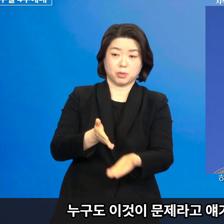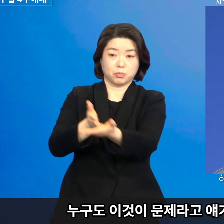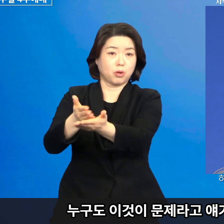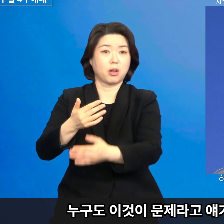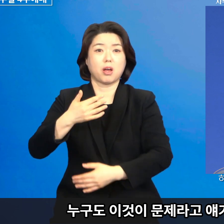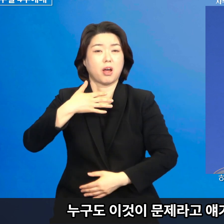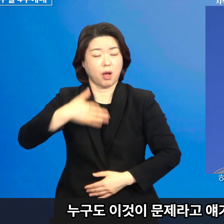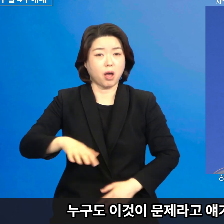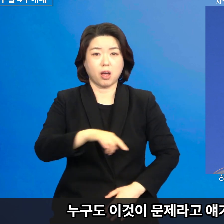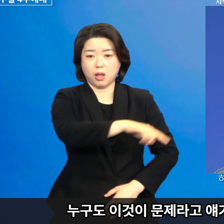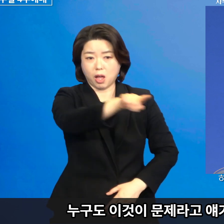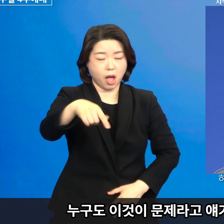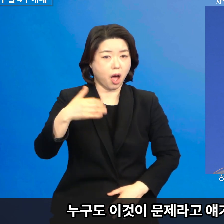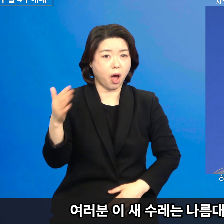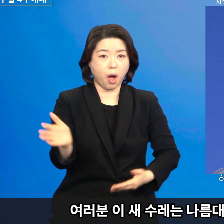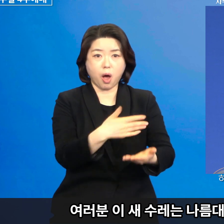거예요.